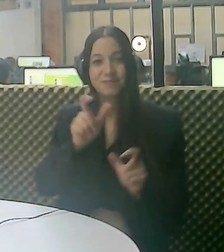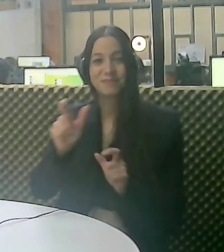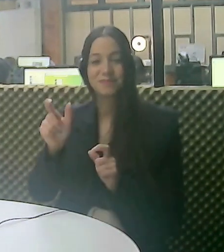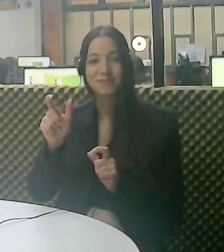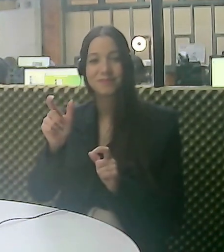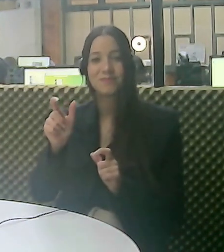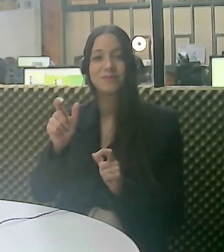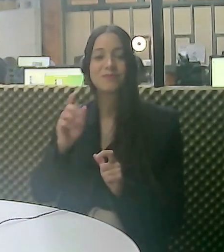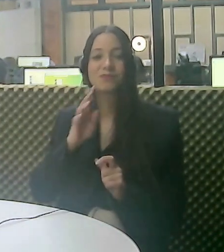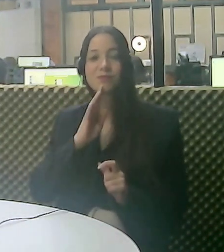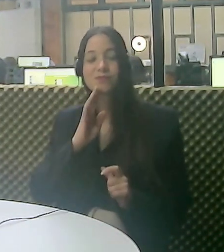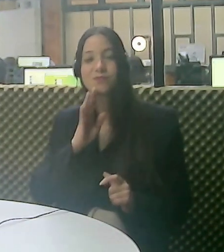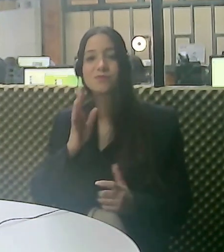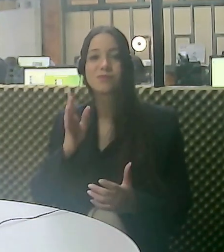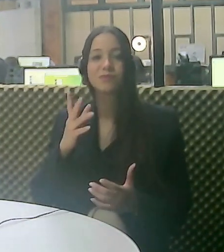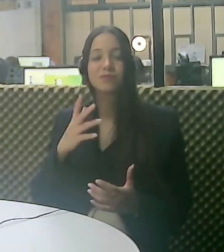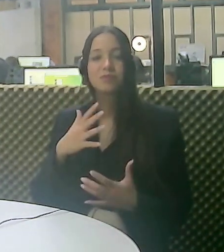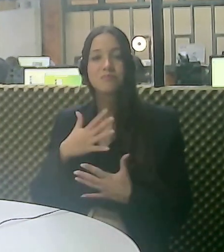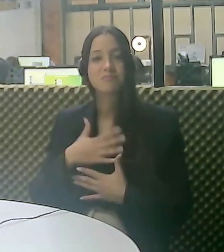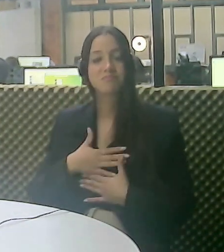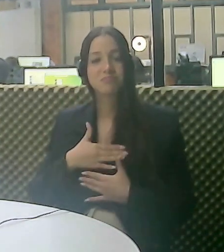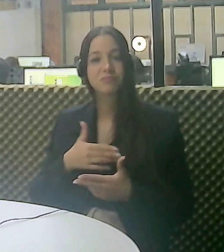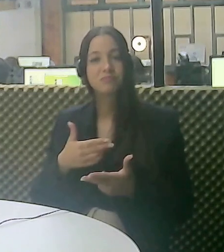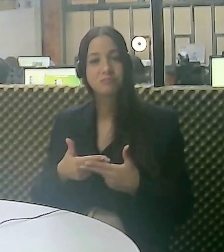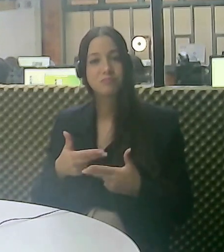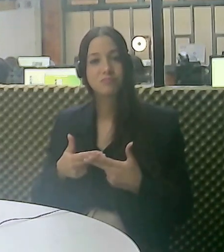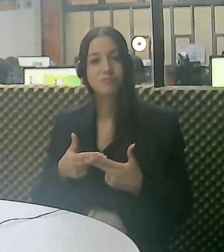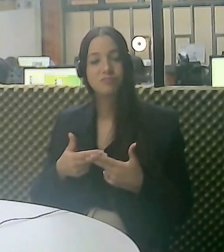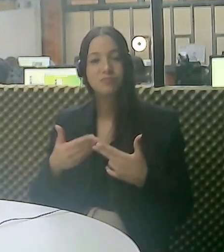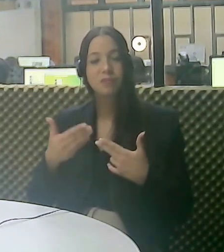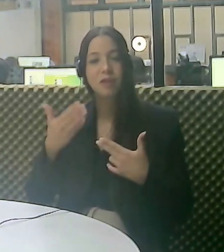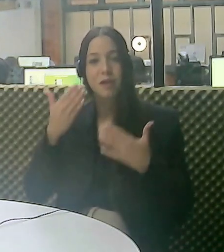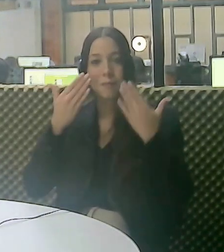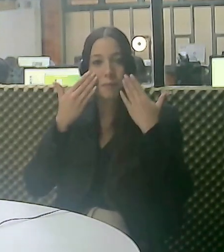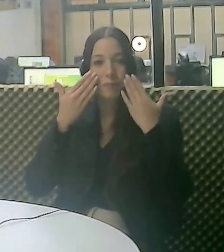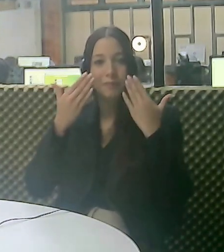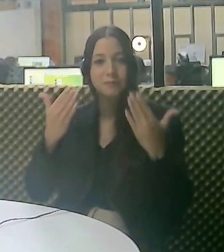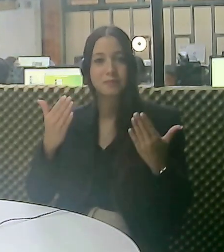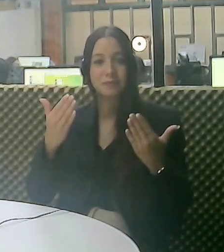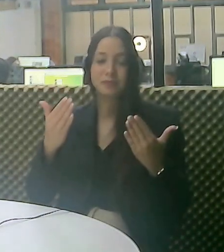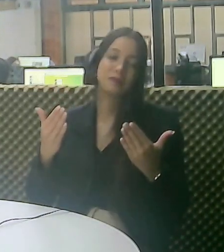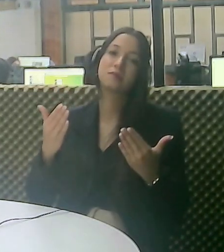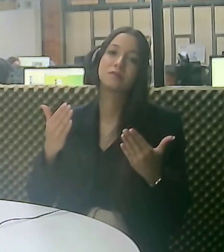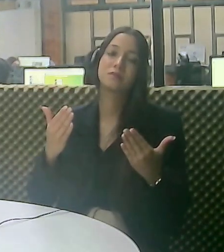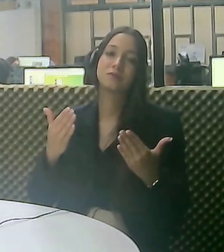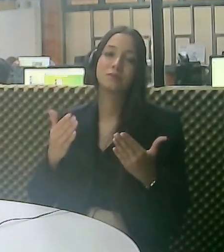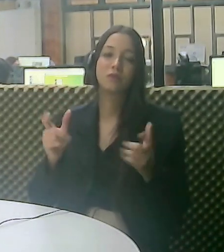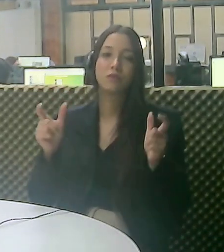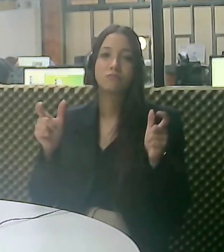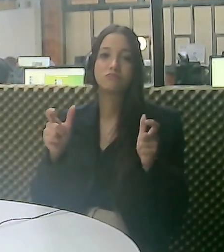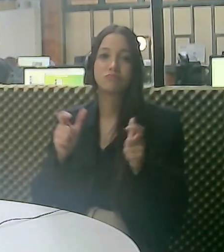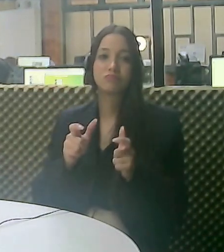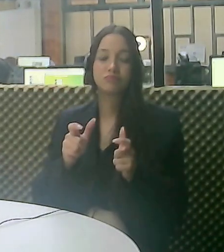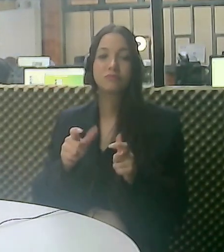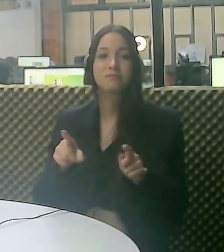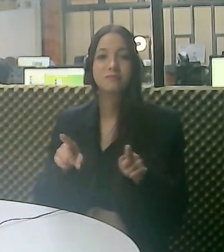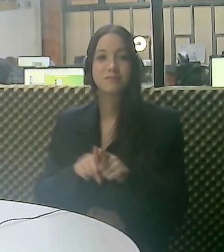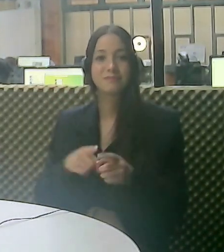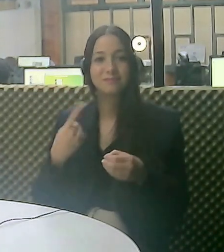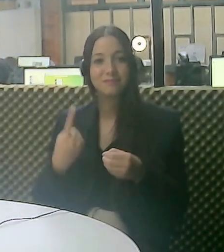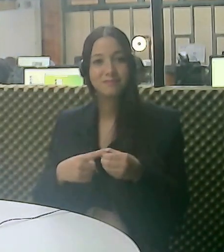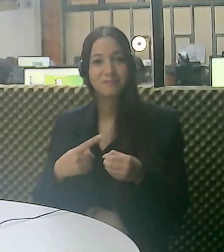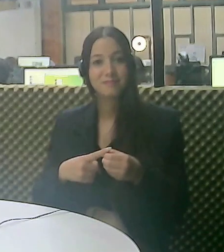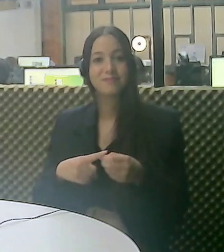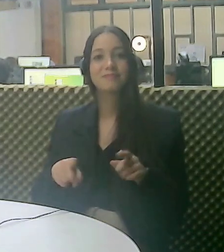conheçam e possam usufruir de grandes espetáculos, assim como pequenos e médio porte, tanto da